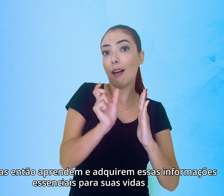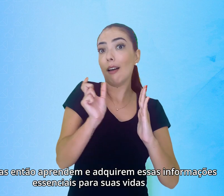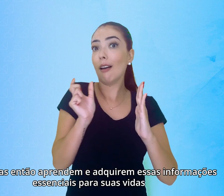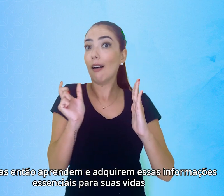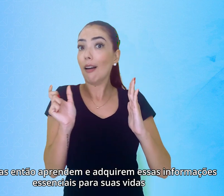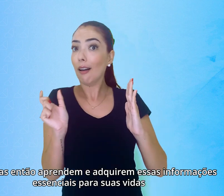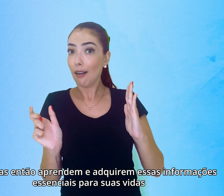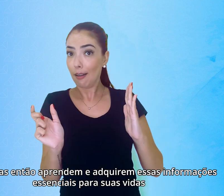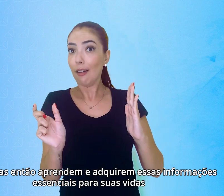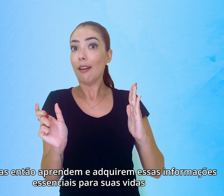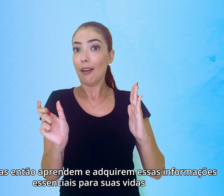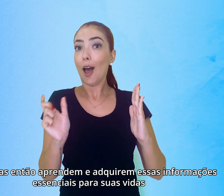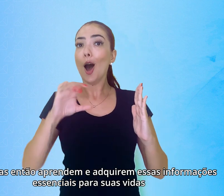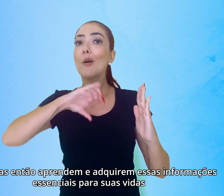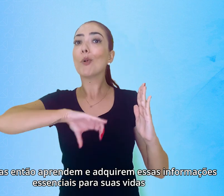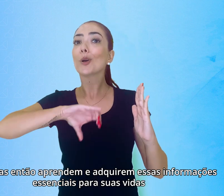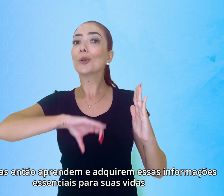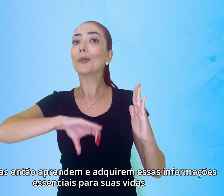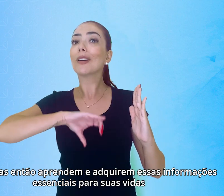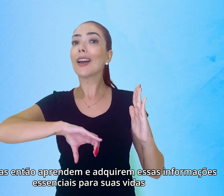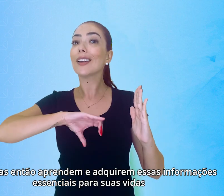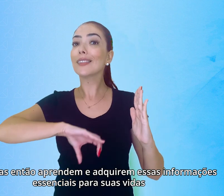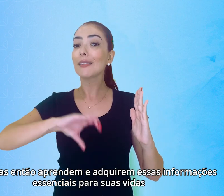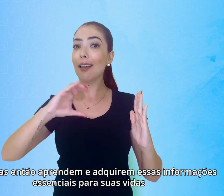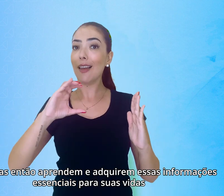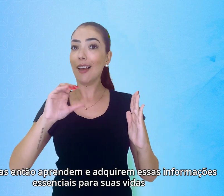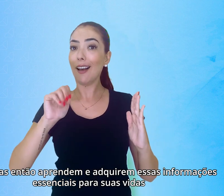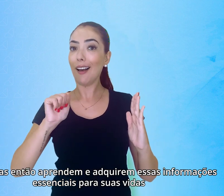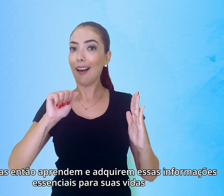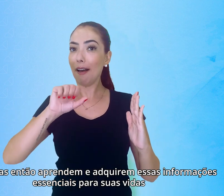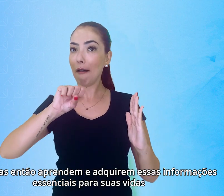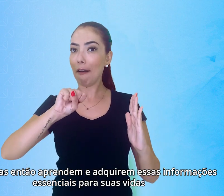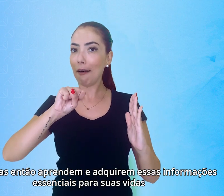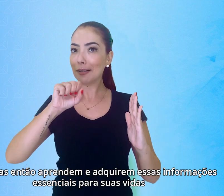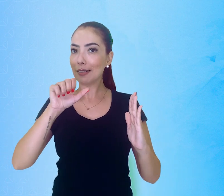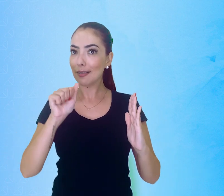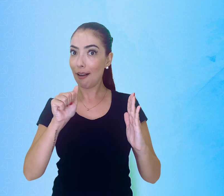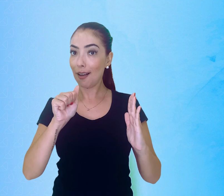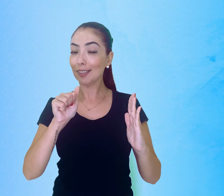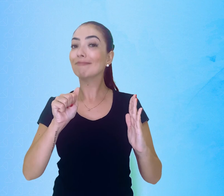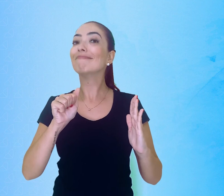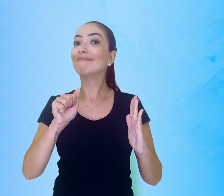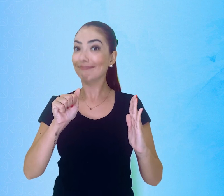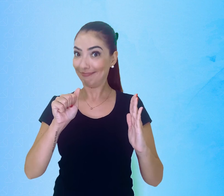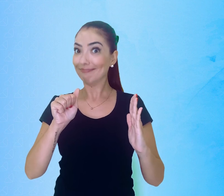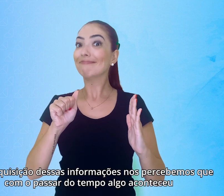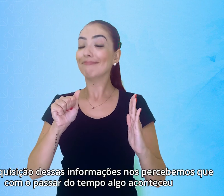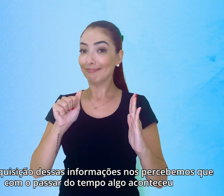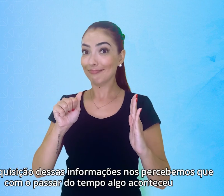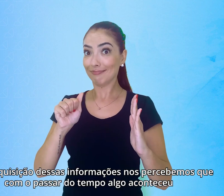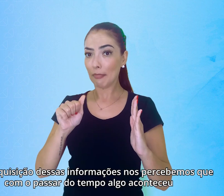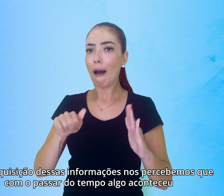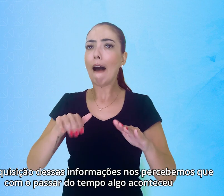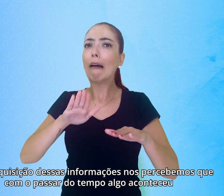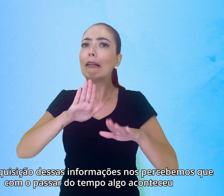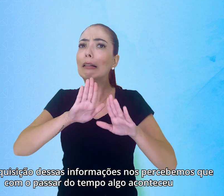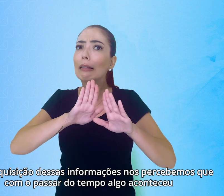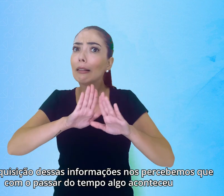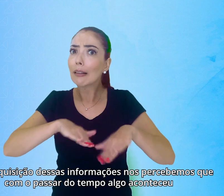adquirem essas informações essenciais para suas vidas. Com a aquisição dessas informações,